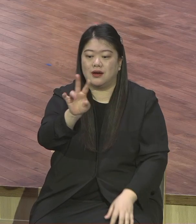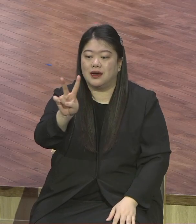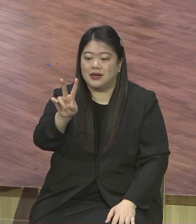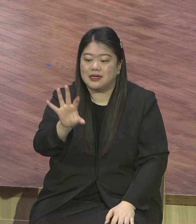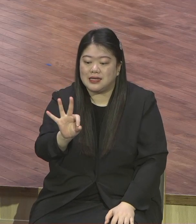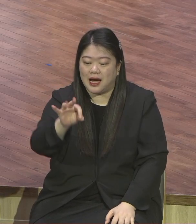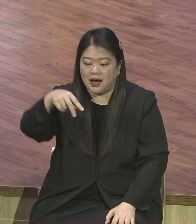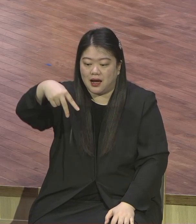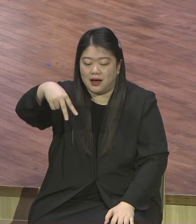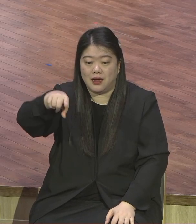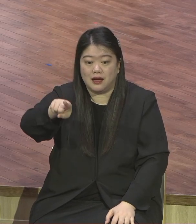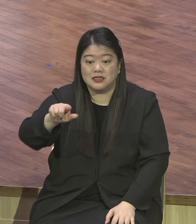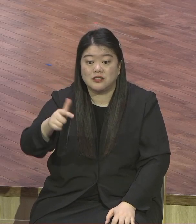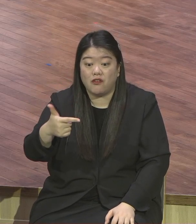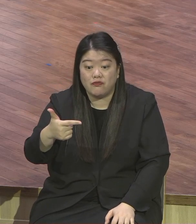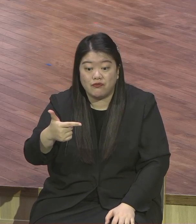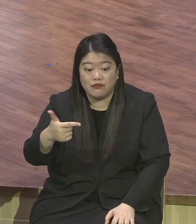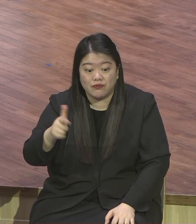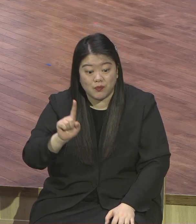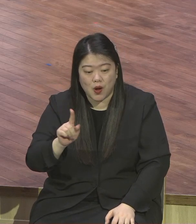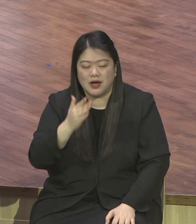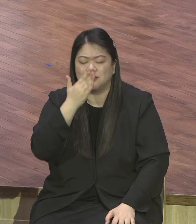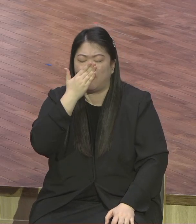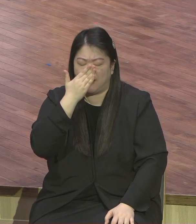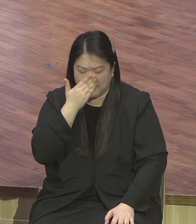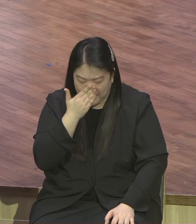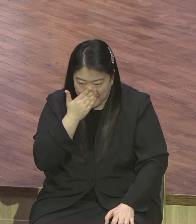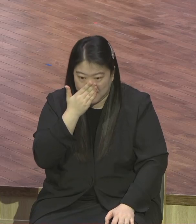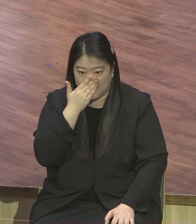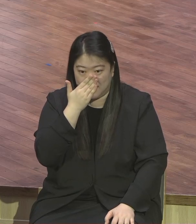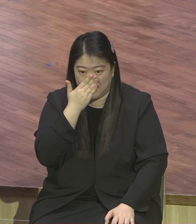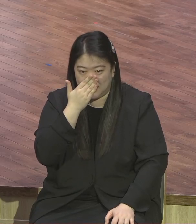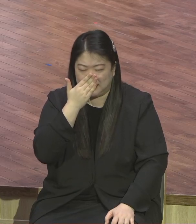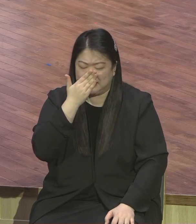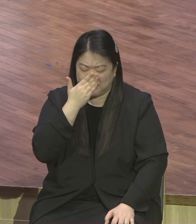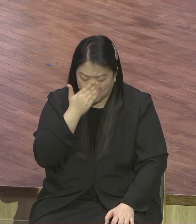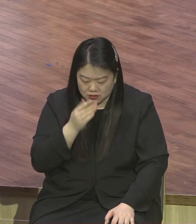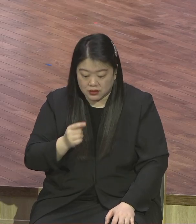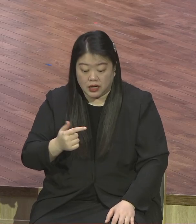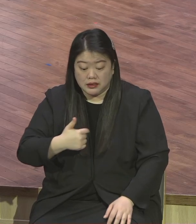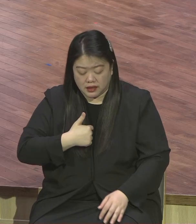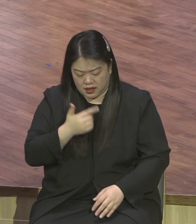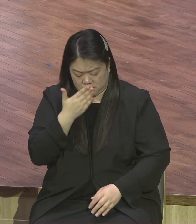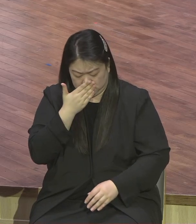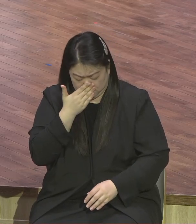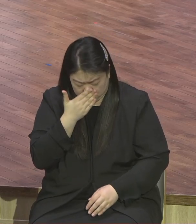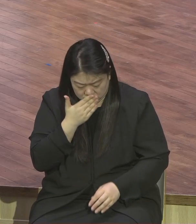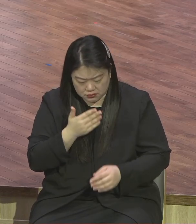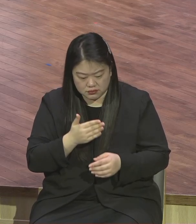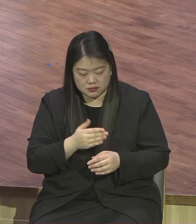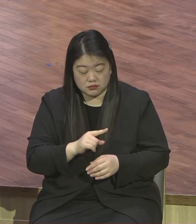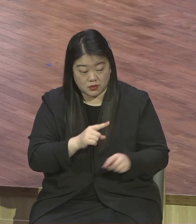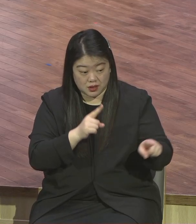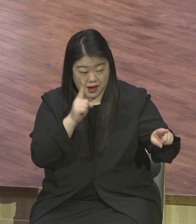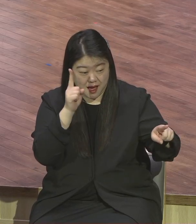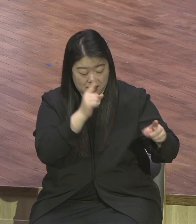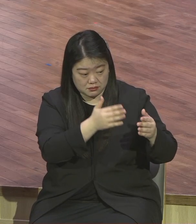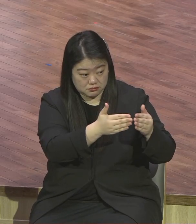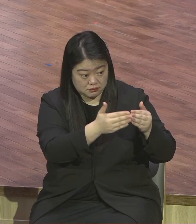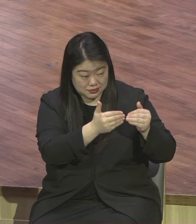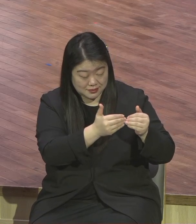말입니다. 하나님의 선하심을 체험한 자로서 우리도 선을 나누는 인생이 돼야 돼. 악을 악으로 대하지